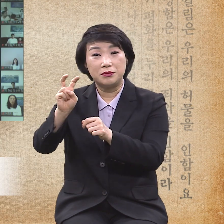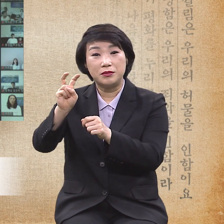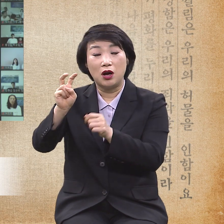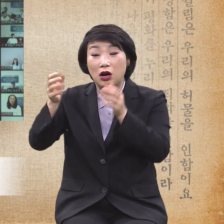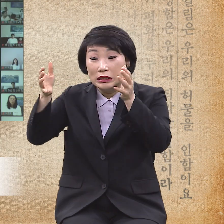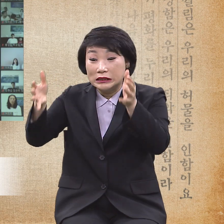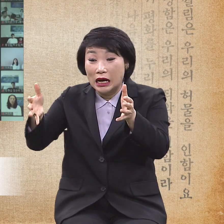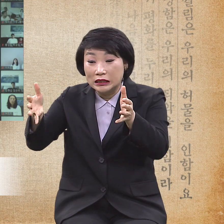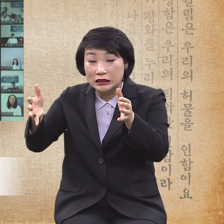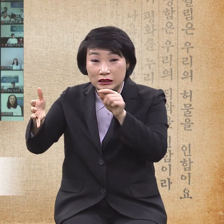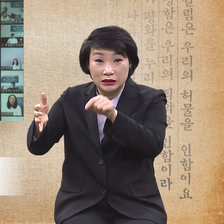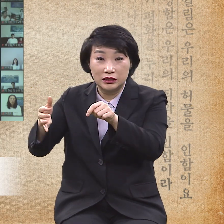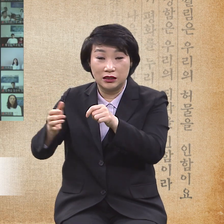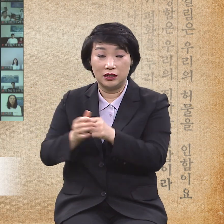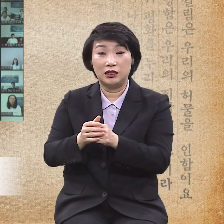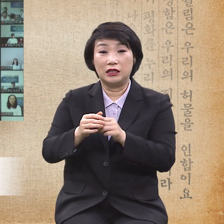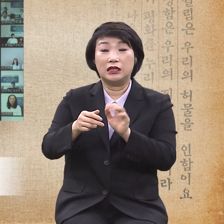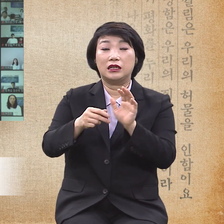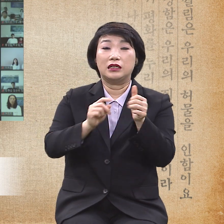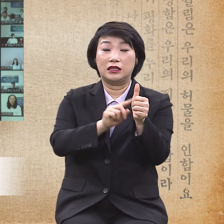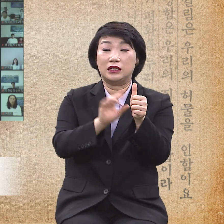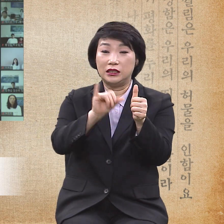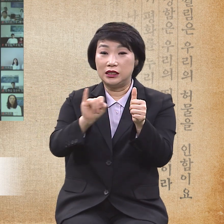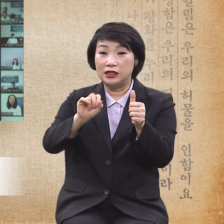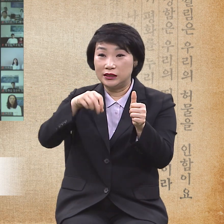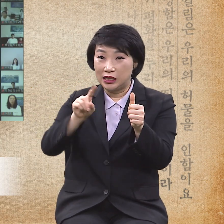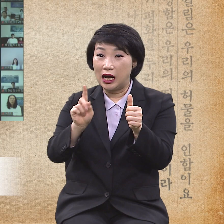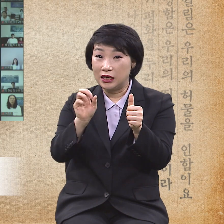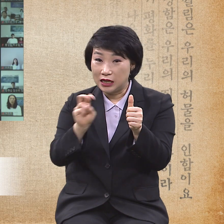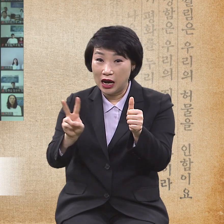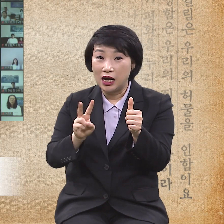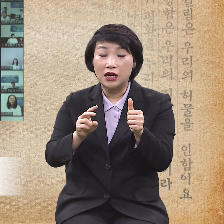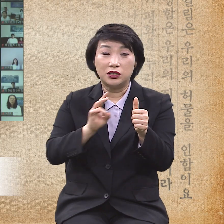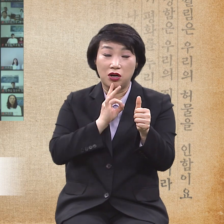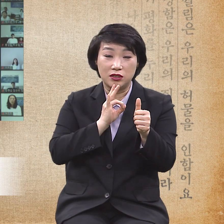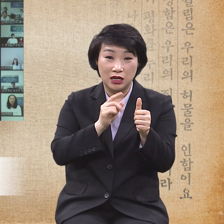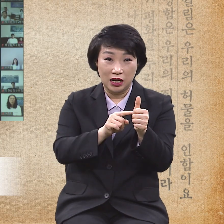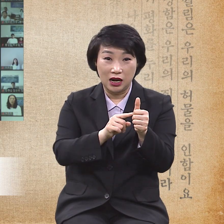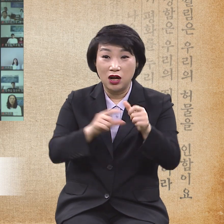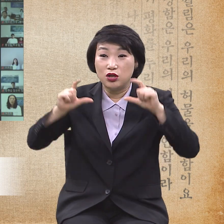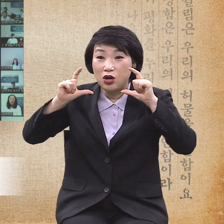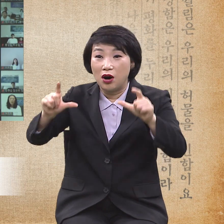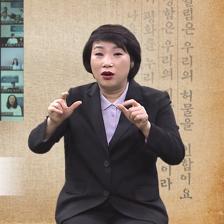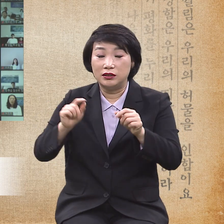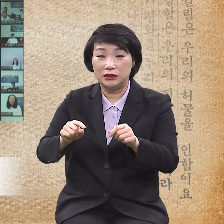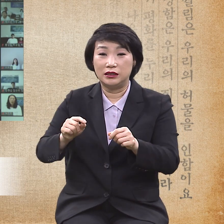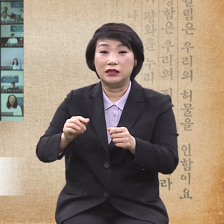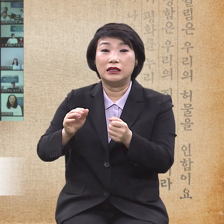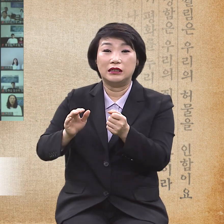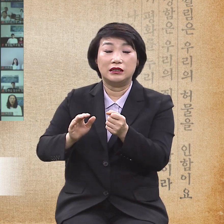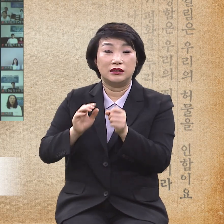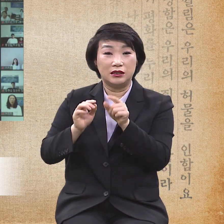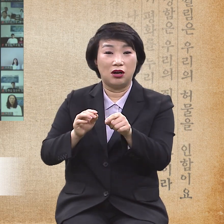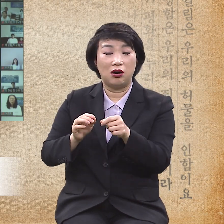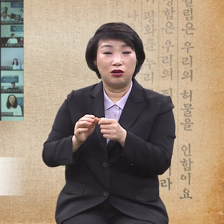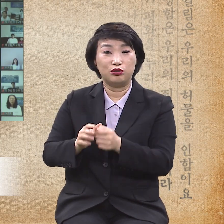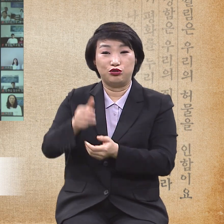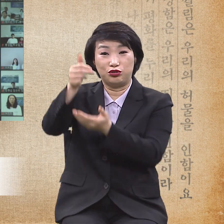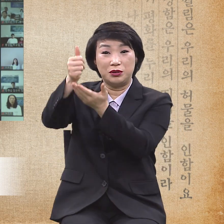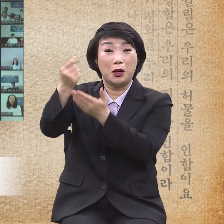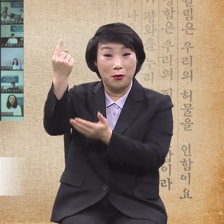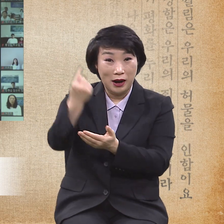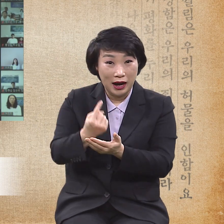720년 사이에 이사야 선지자가 선포했던 선지자의 사랑의 예언을